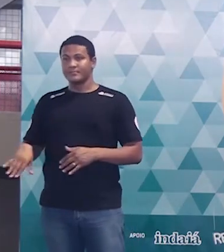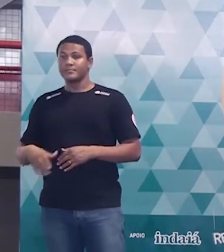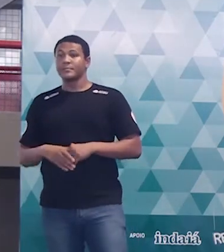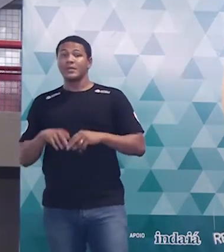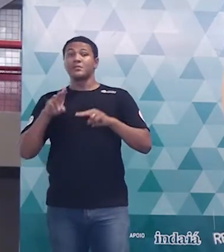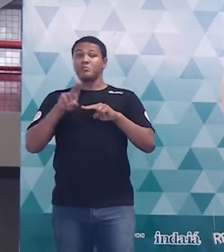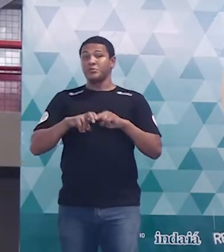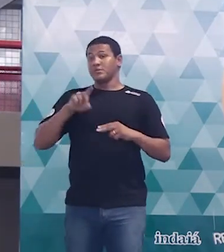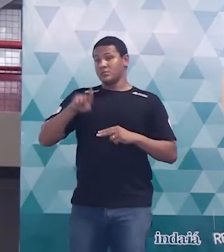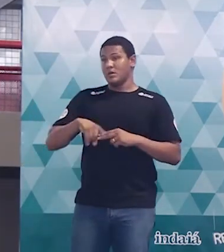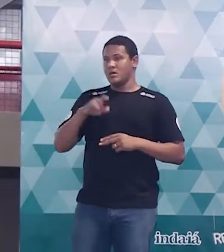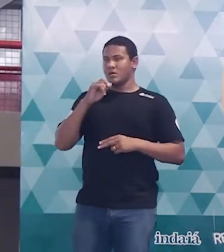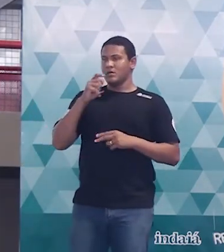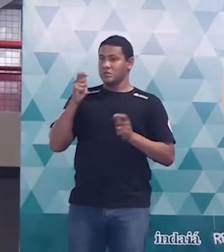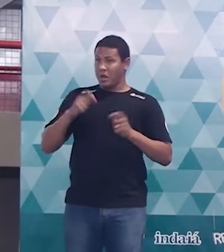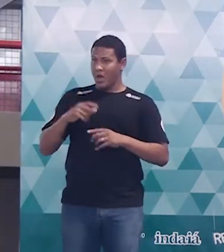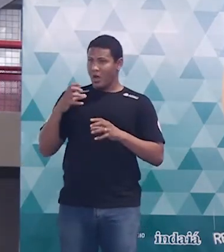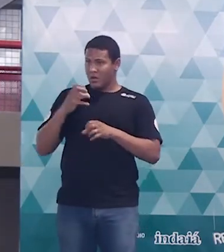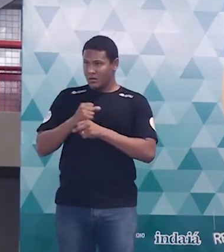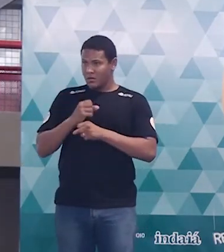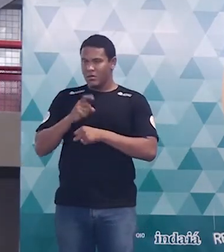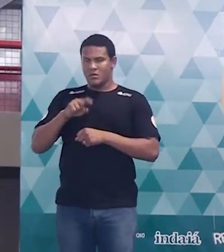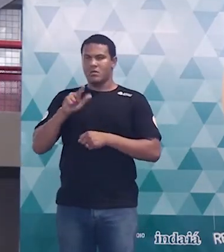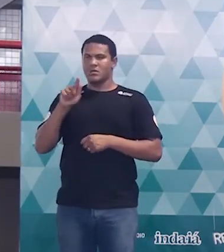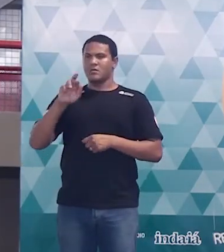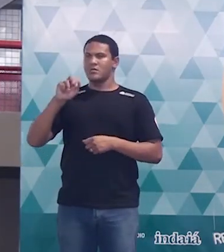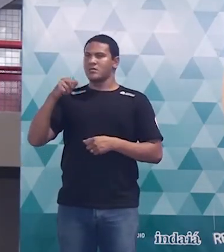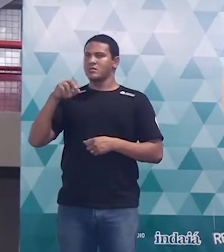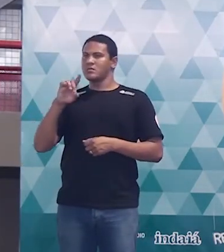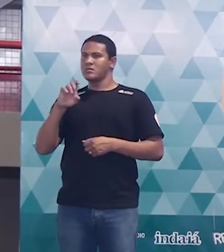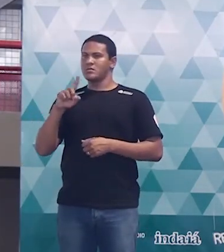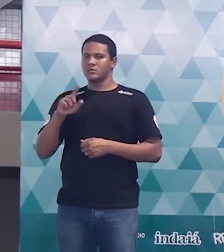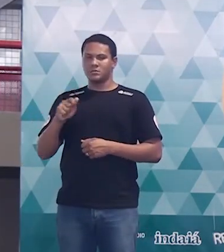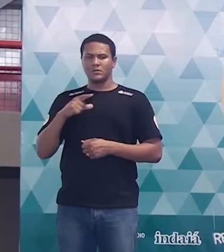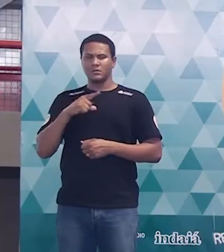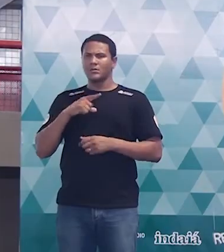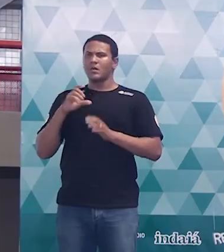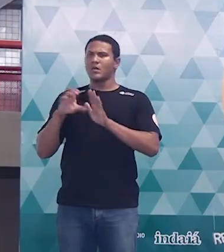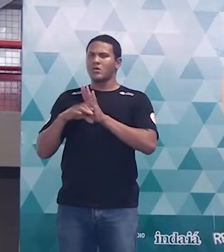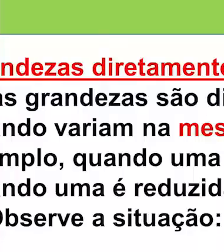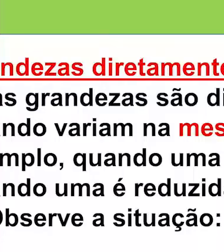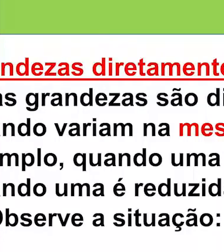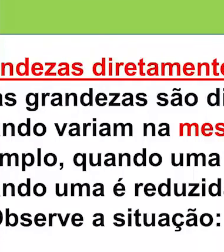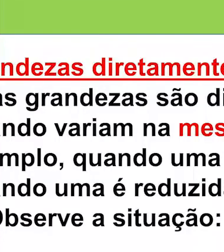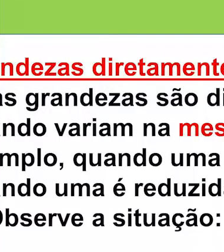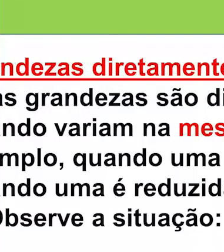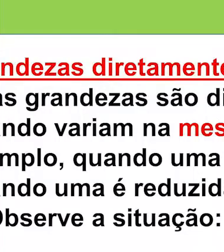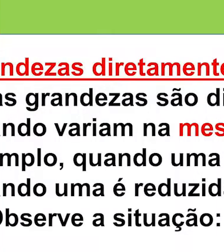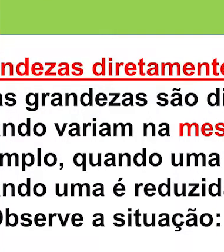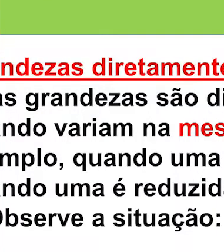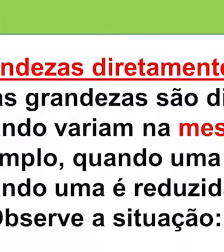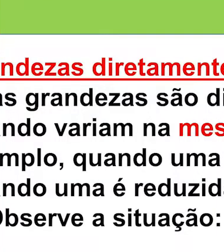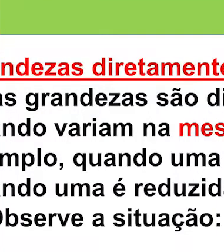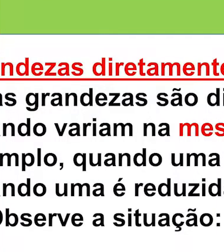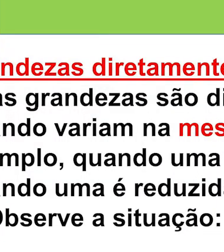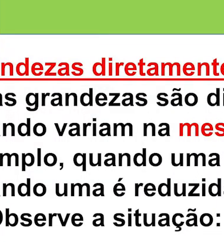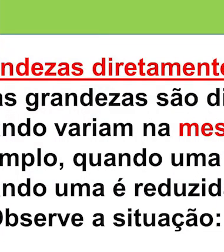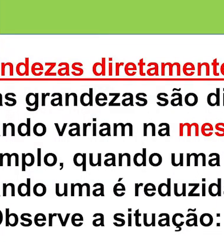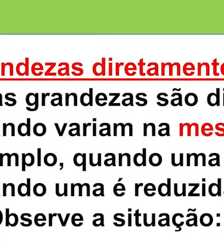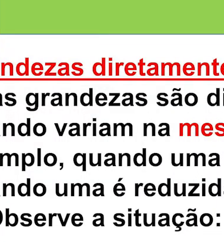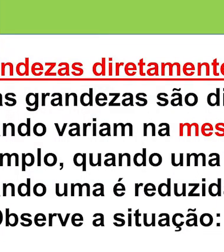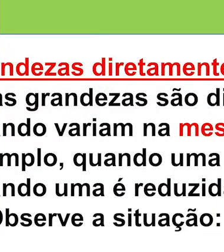contar ou medir é uma grandeza. Aí tem para você a definição, olha só. Duas grandezas são